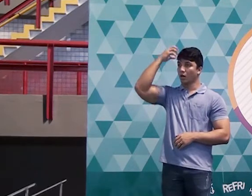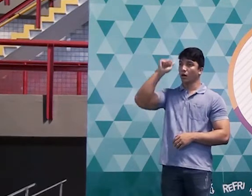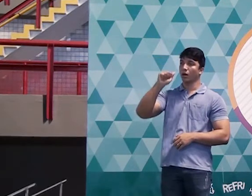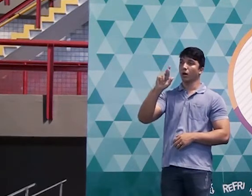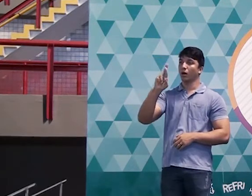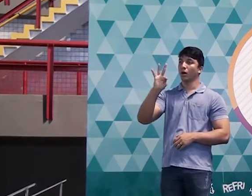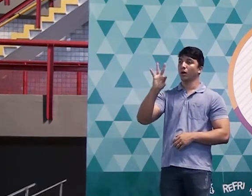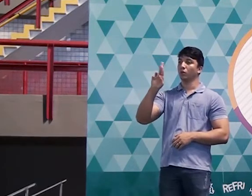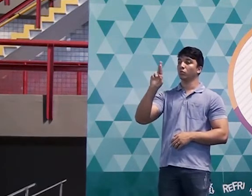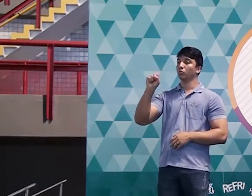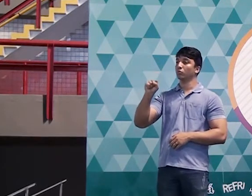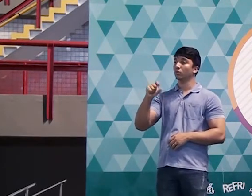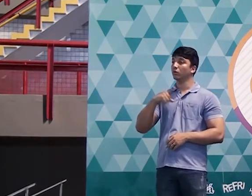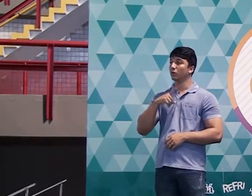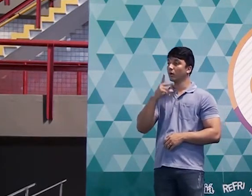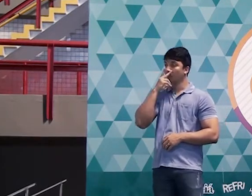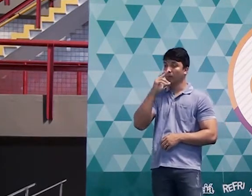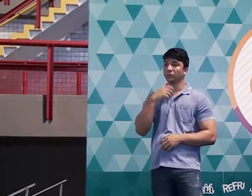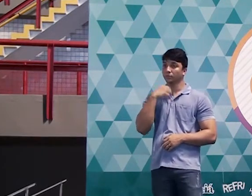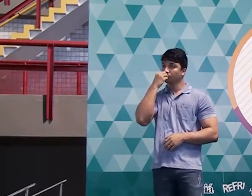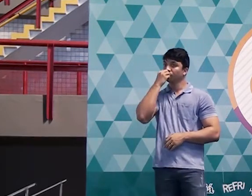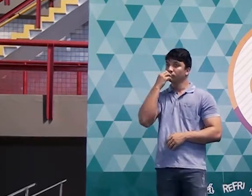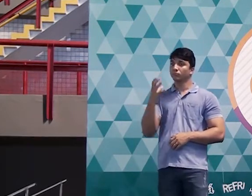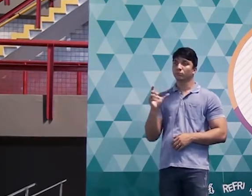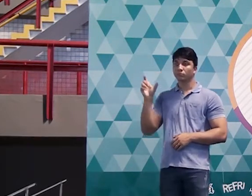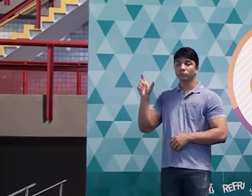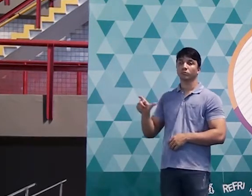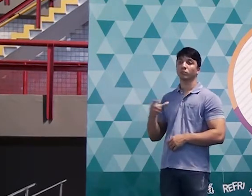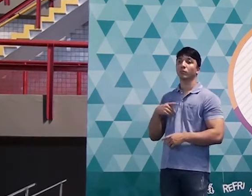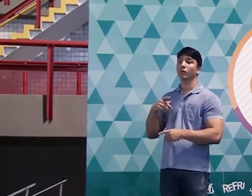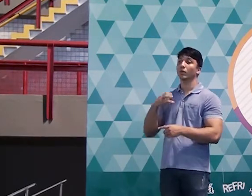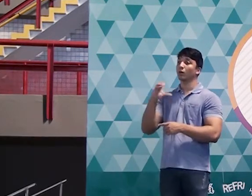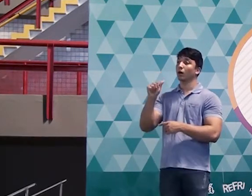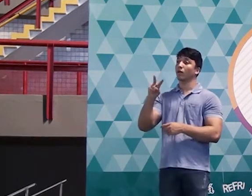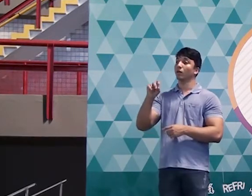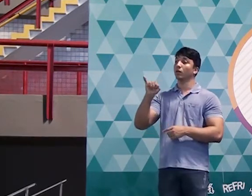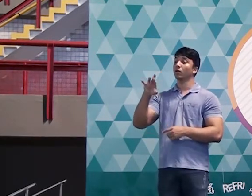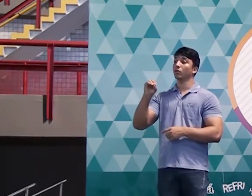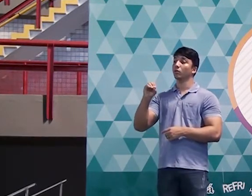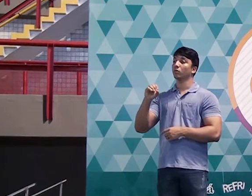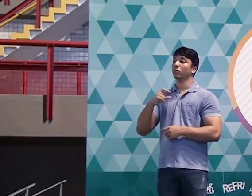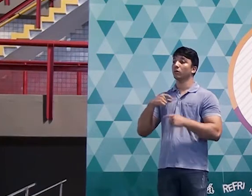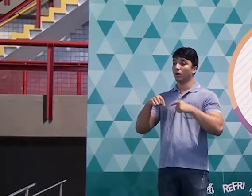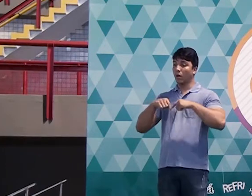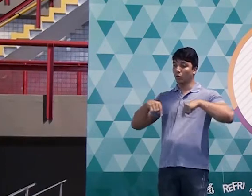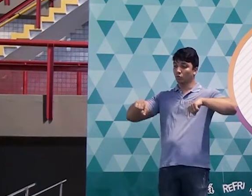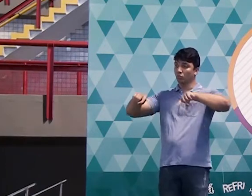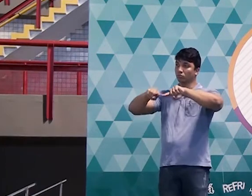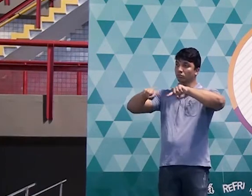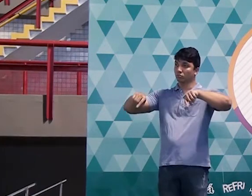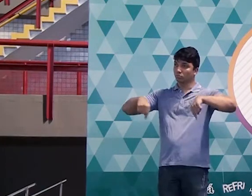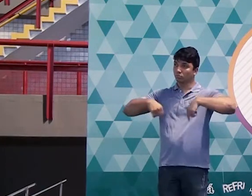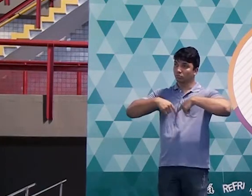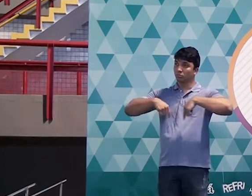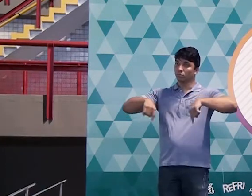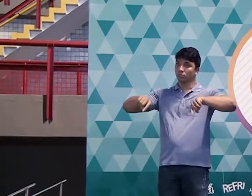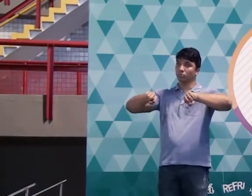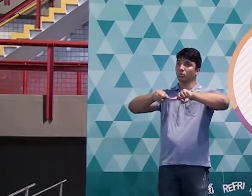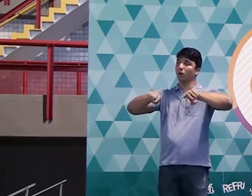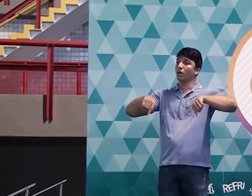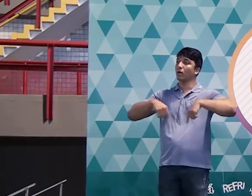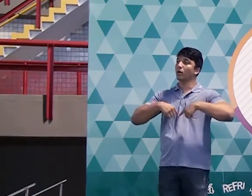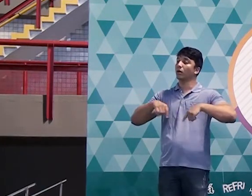rei Arthur era um rei tão gente boa, que os cavaleiros ficavam numa mesa redonda,